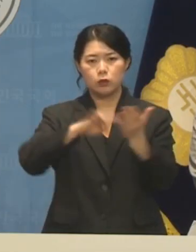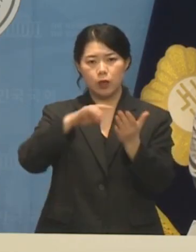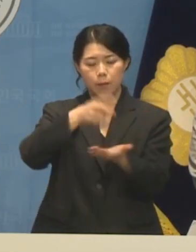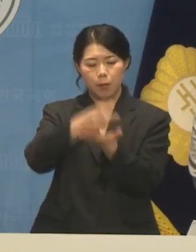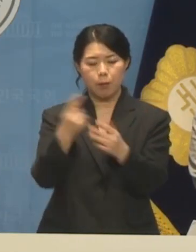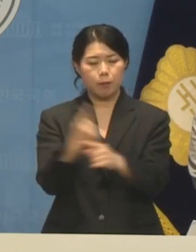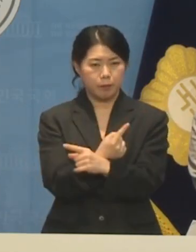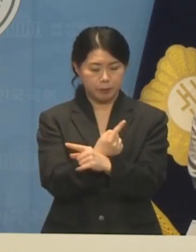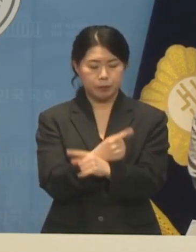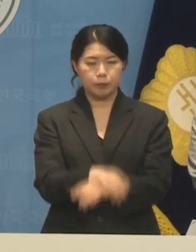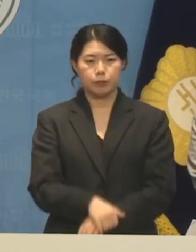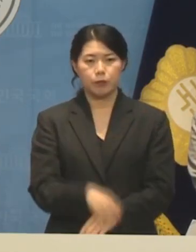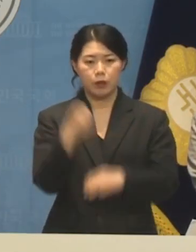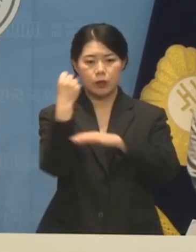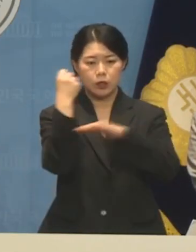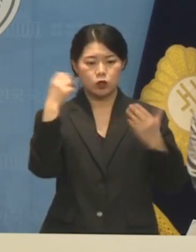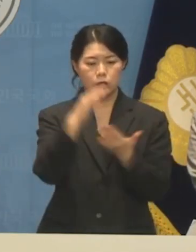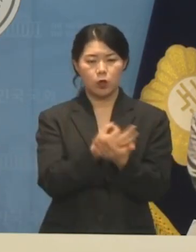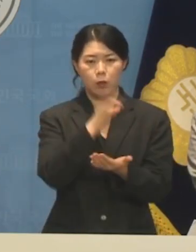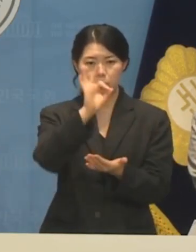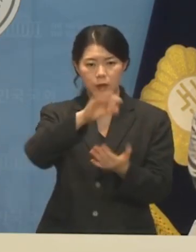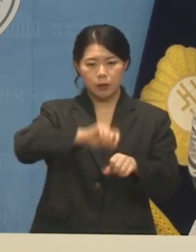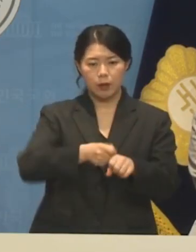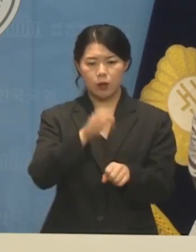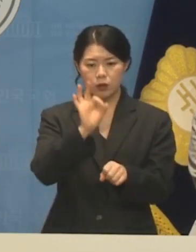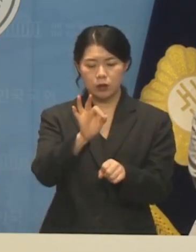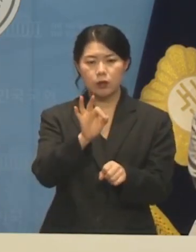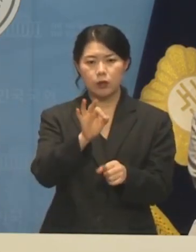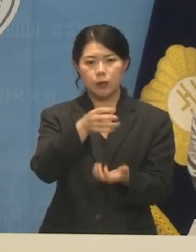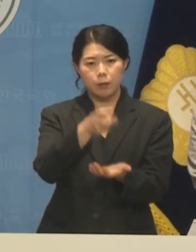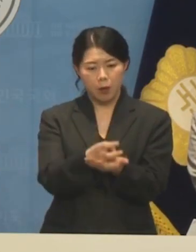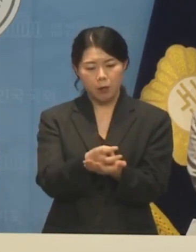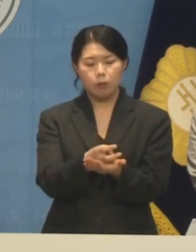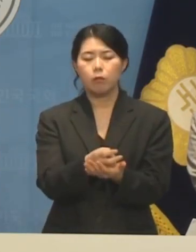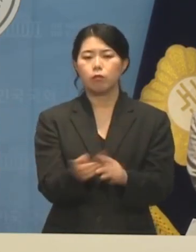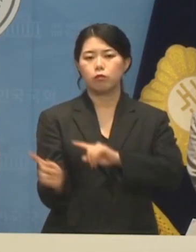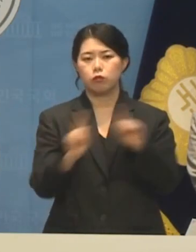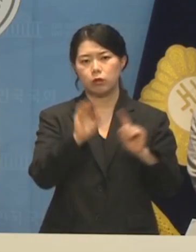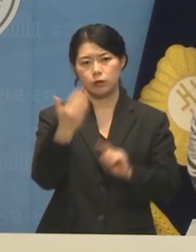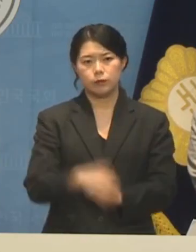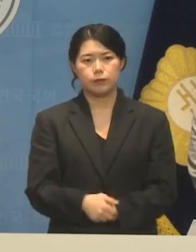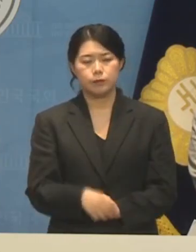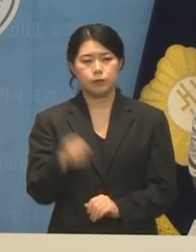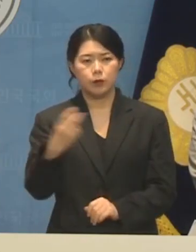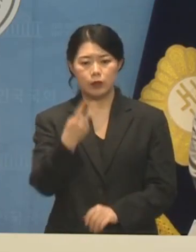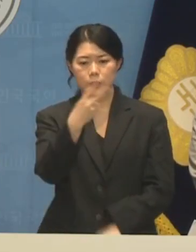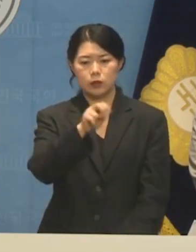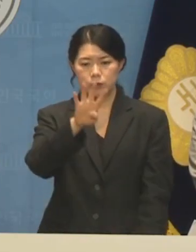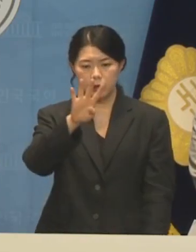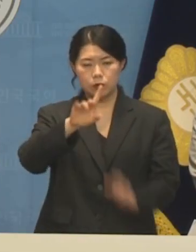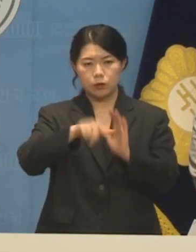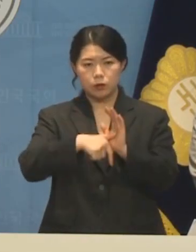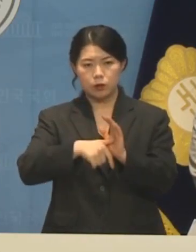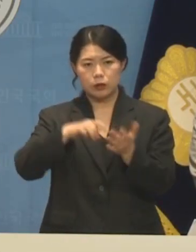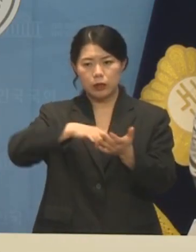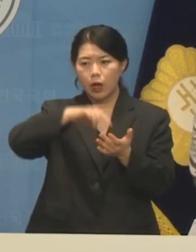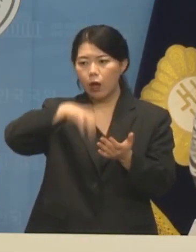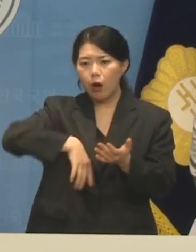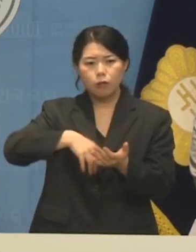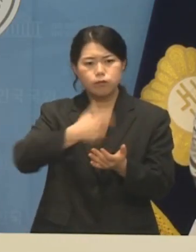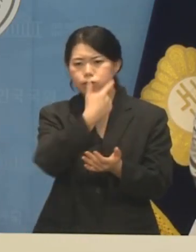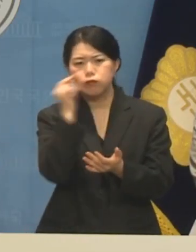개정하여 기존 인건비 페널티 제도를 부활시켰다. 게다가 2024년에는 세수 펑크를